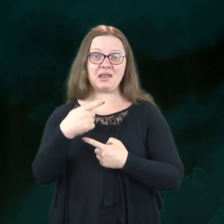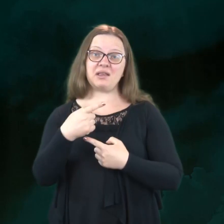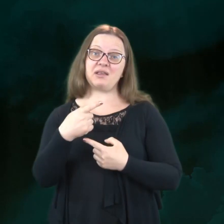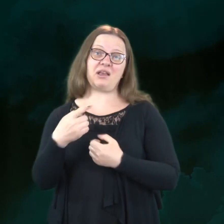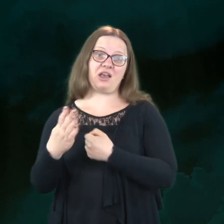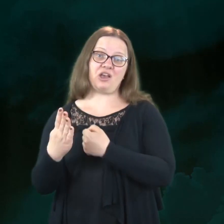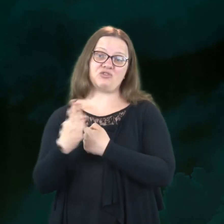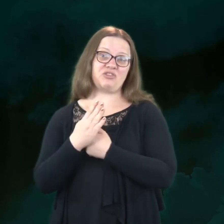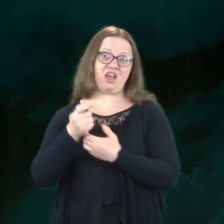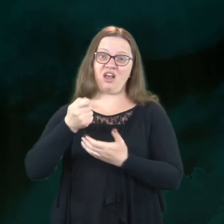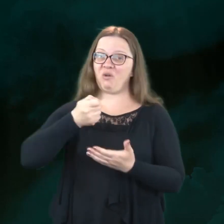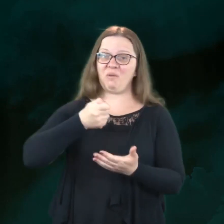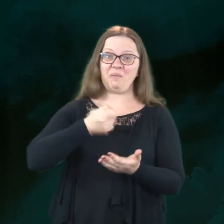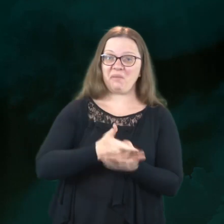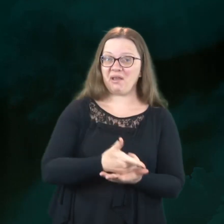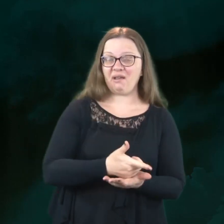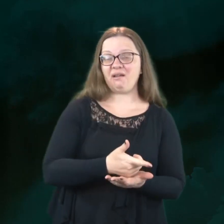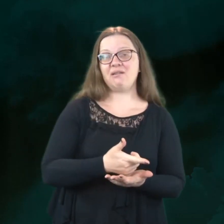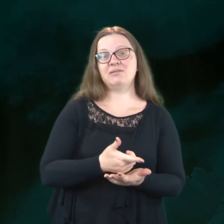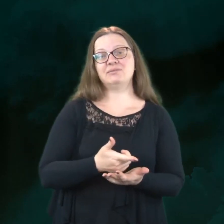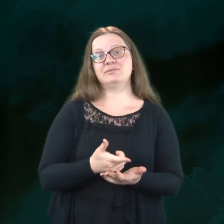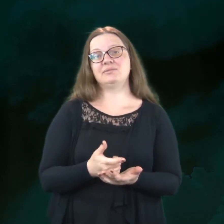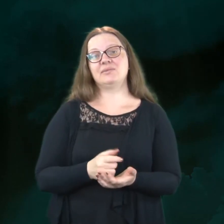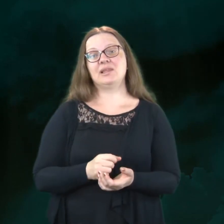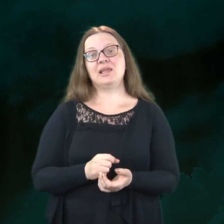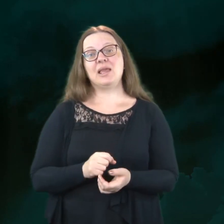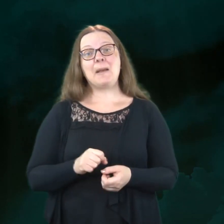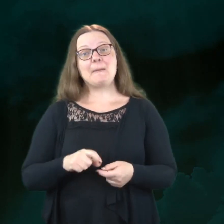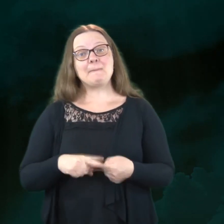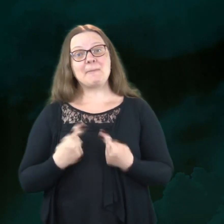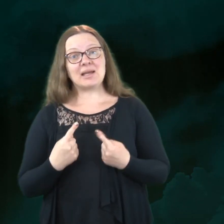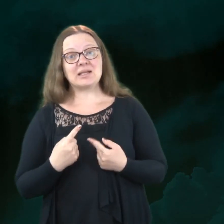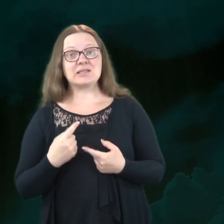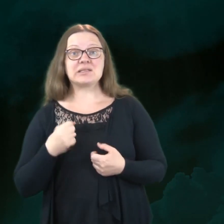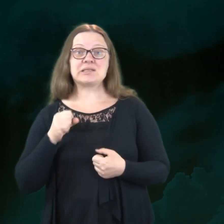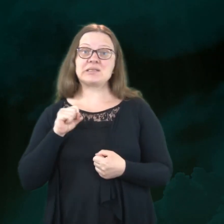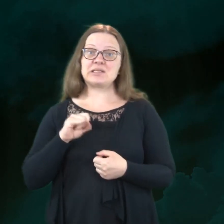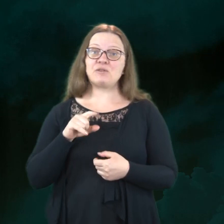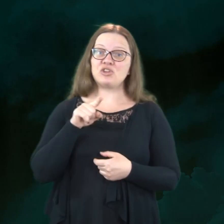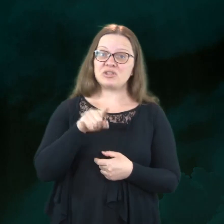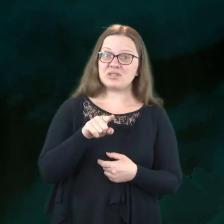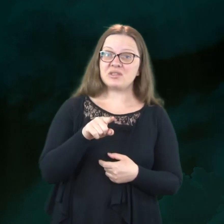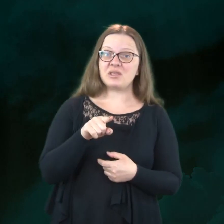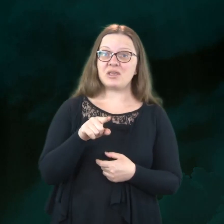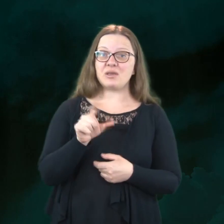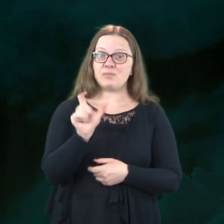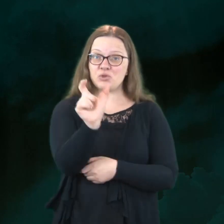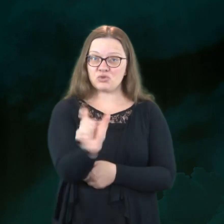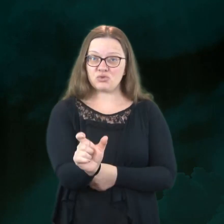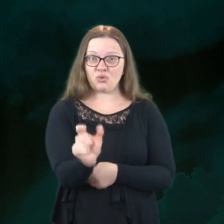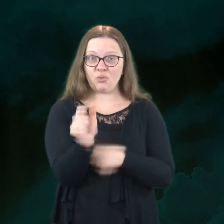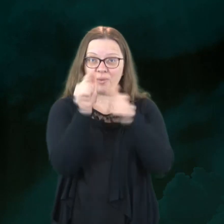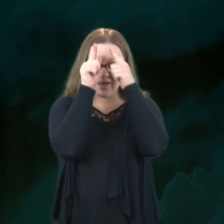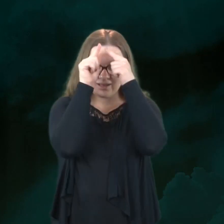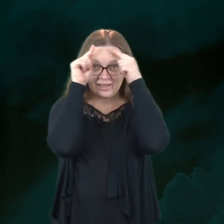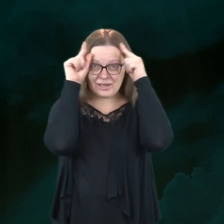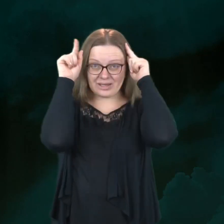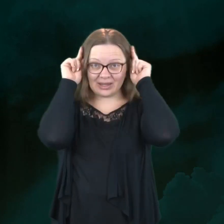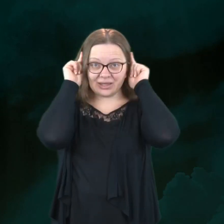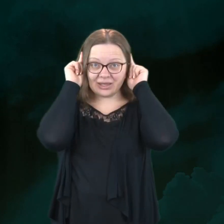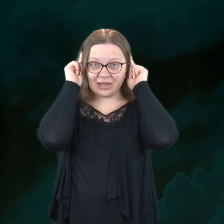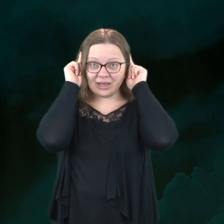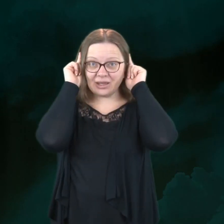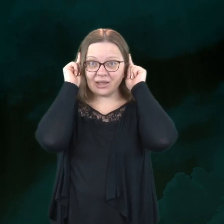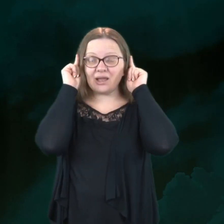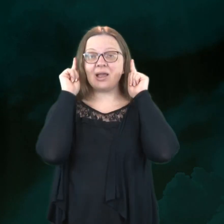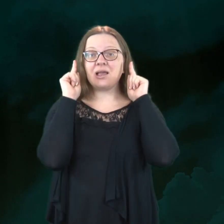um isolamento se você for judeu. Mas se você for um grego, você pensa que é diferente? De repente você vem crer em um